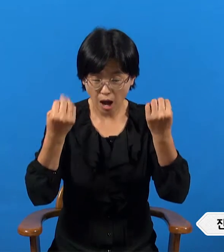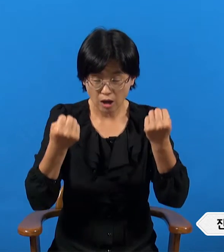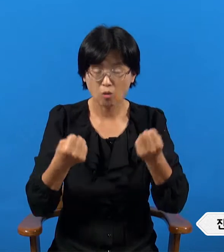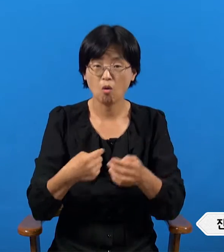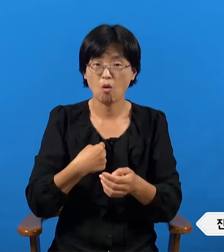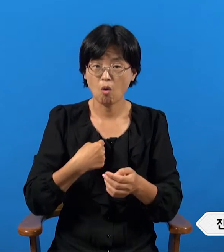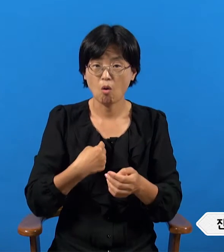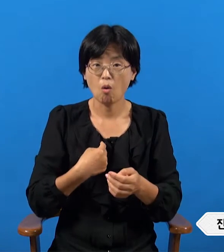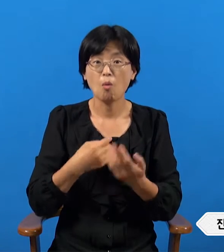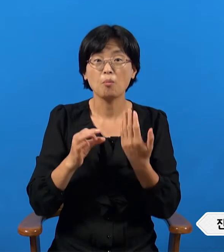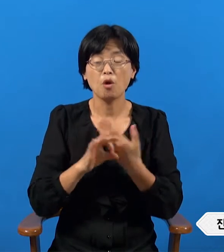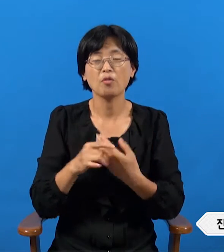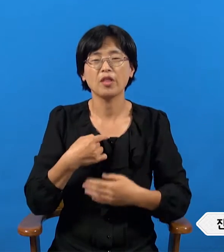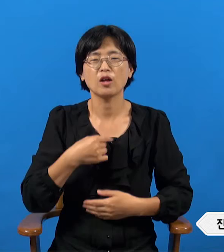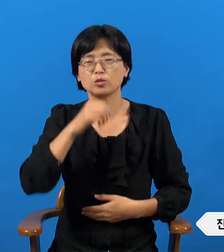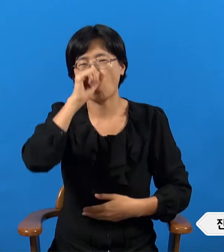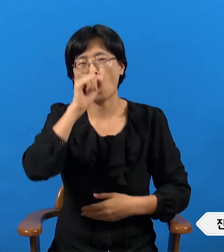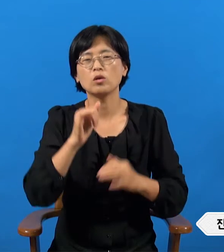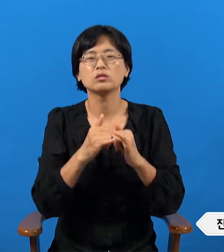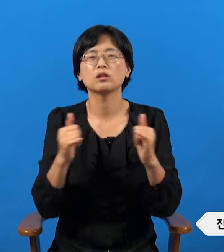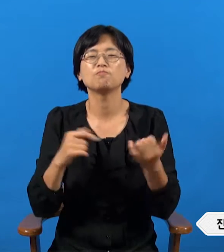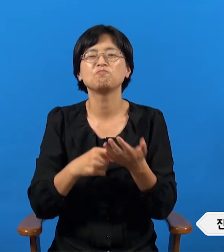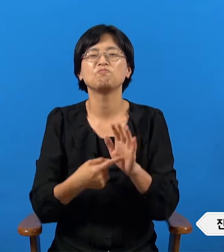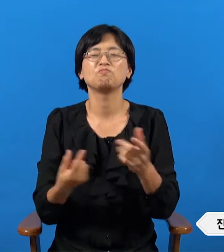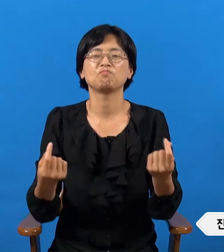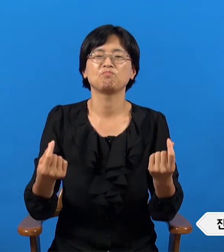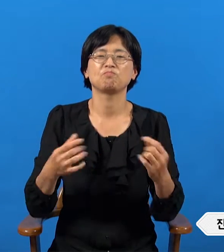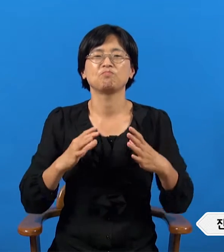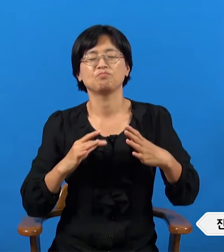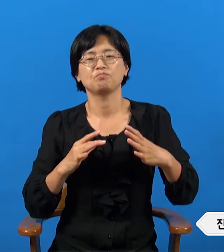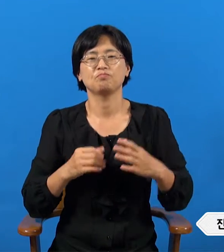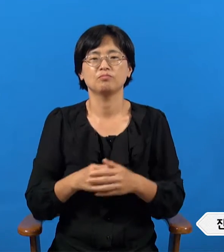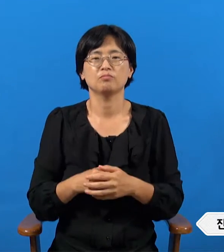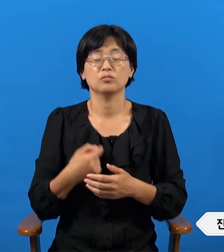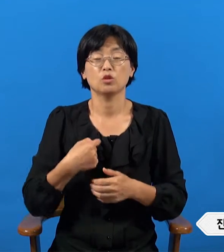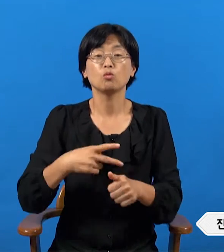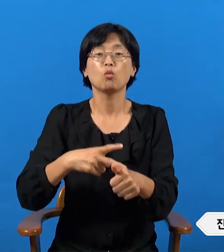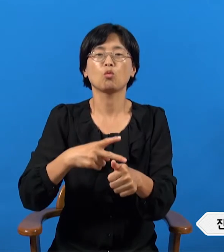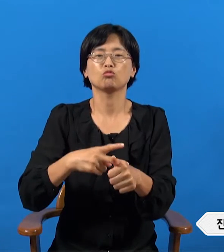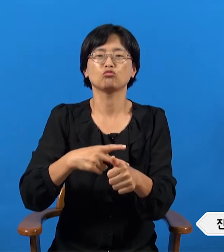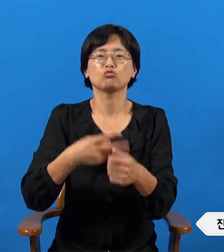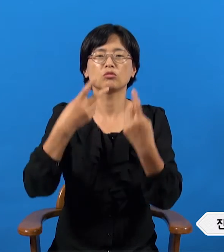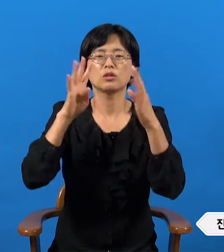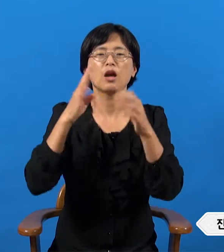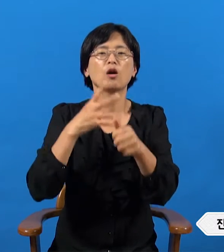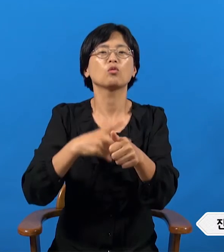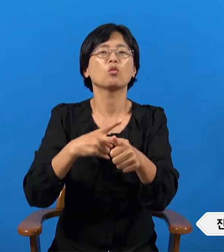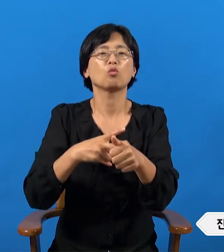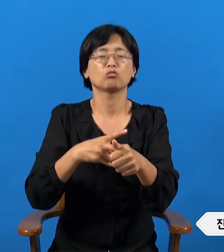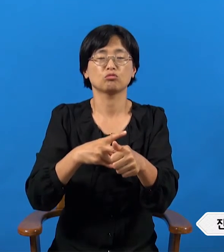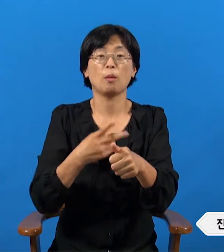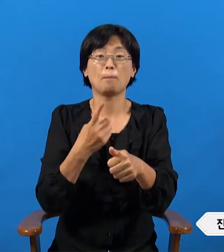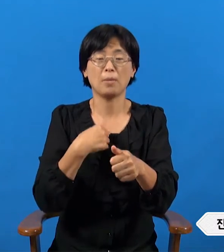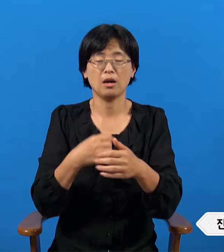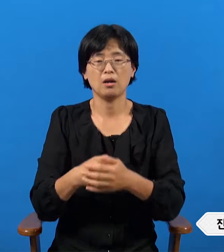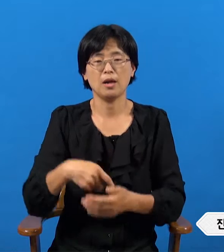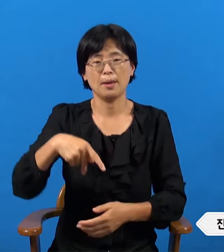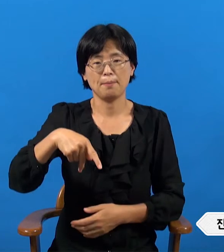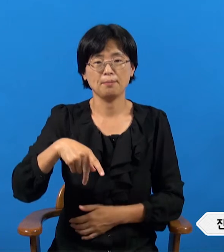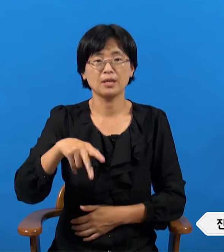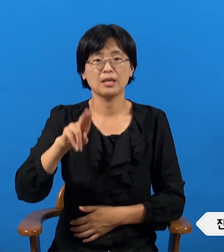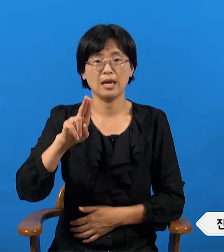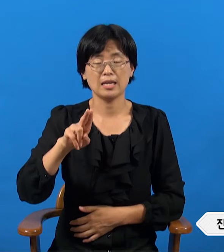있으면 마치 내가 괜찮은 사람인 것처럼 보입니다. 저도 교수해봤지만